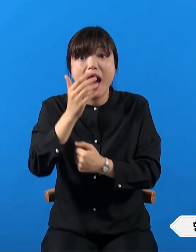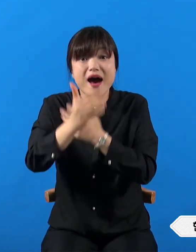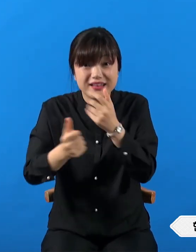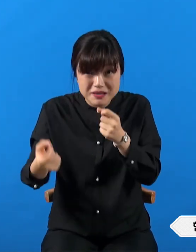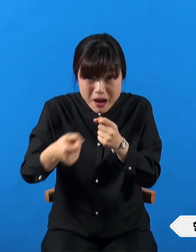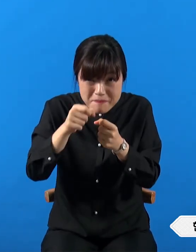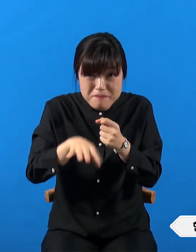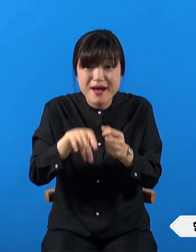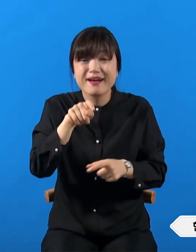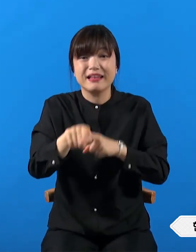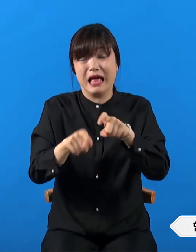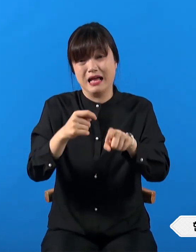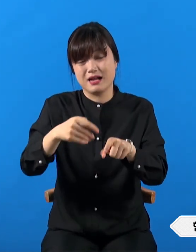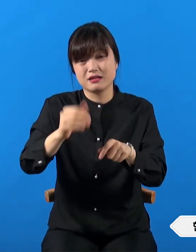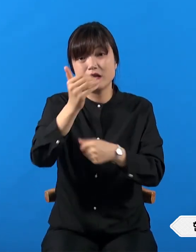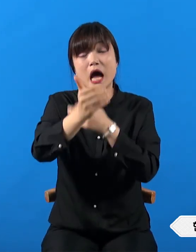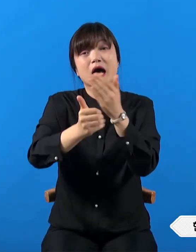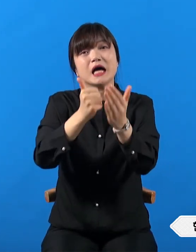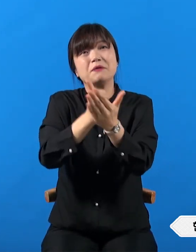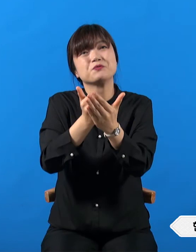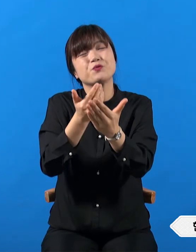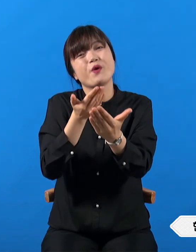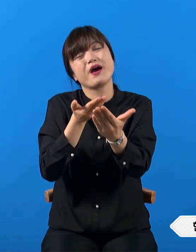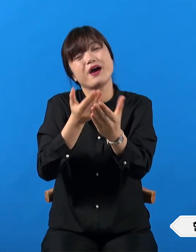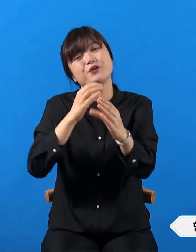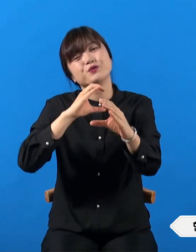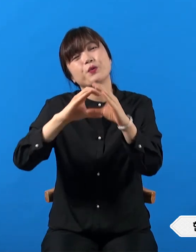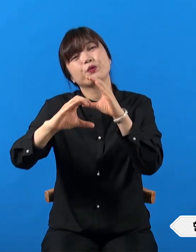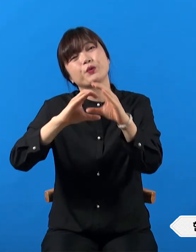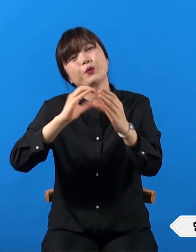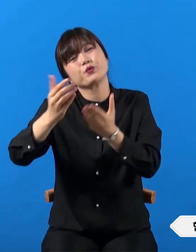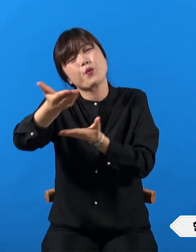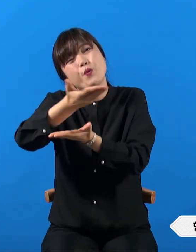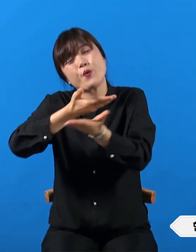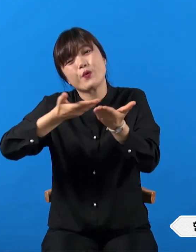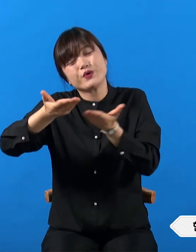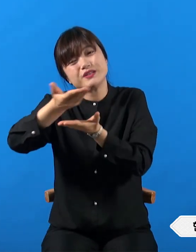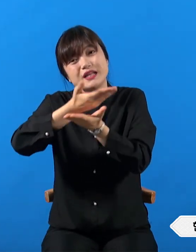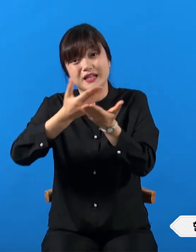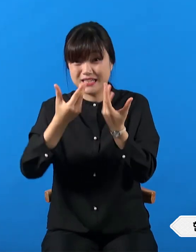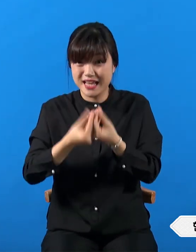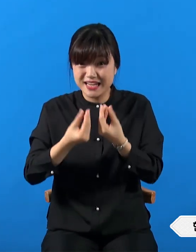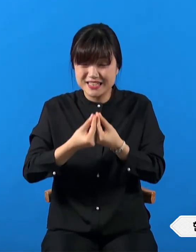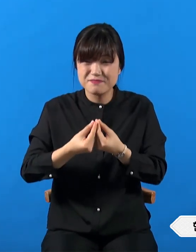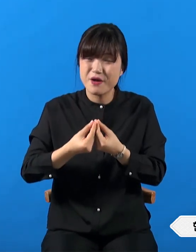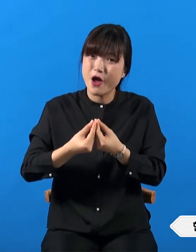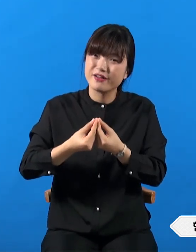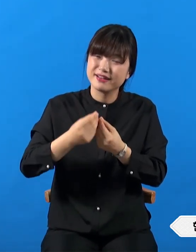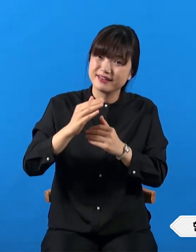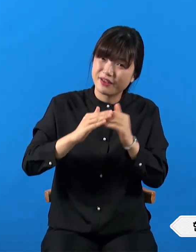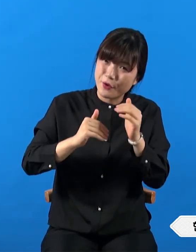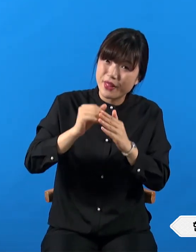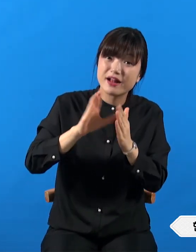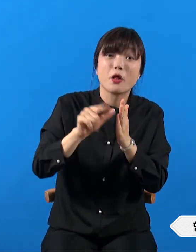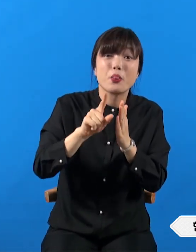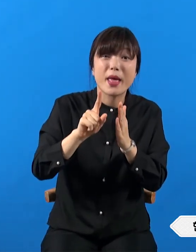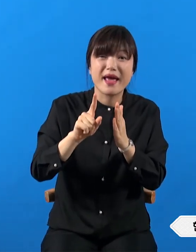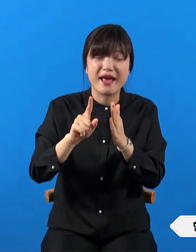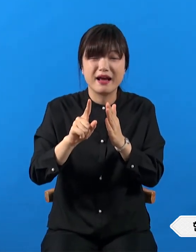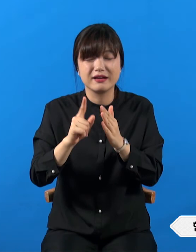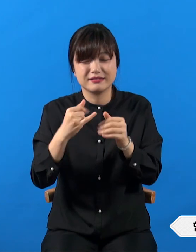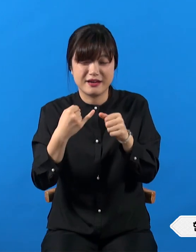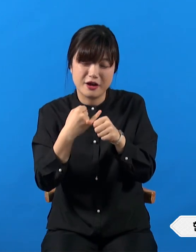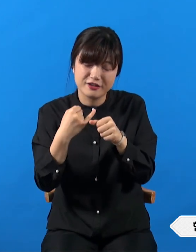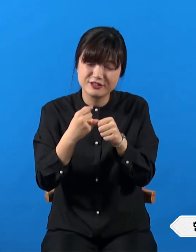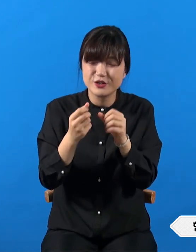하나님 앞에 나아가서 하나님과 교통하는 것입니다. 연인들이 만나서 서로